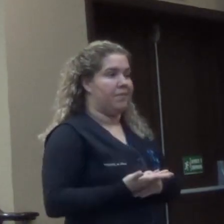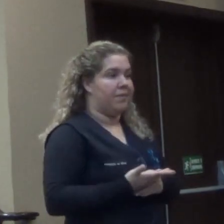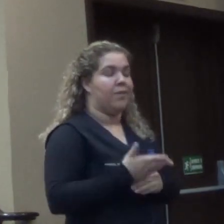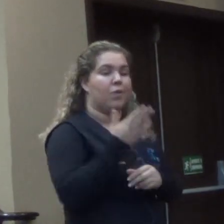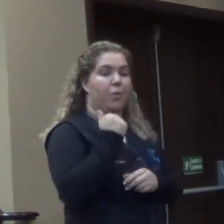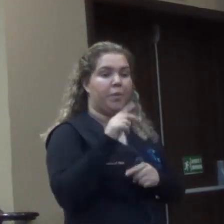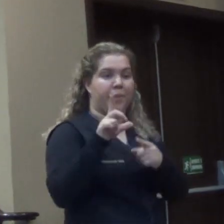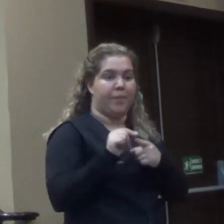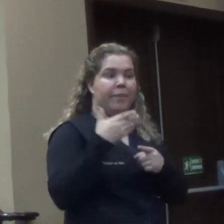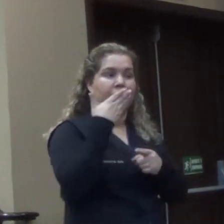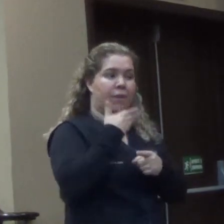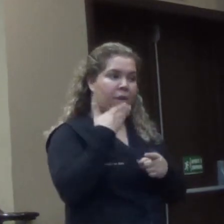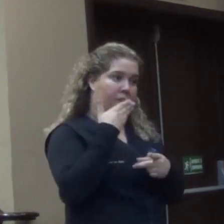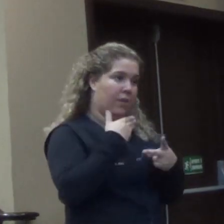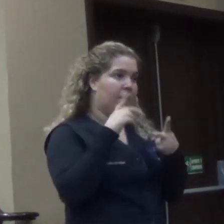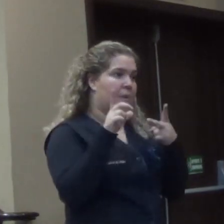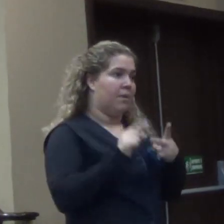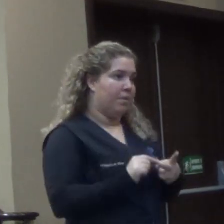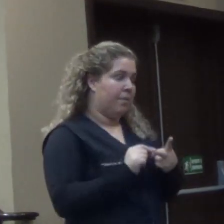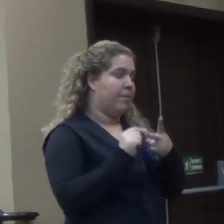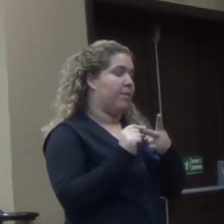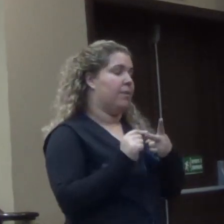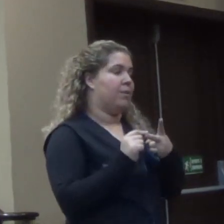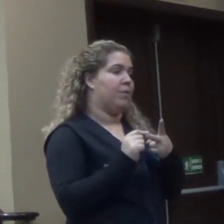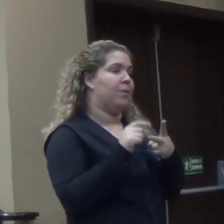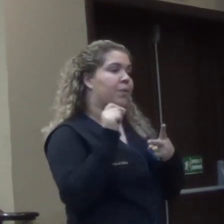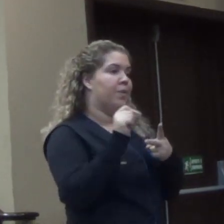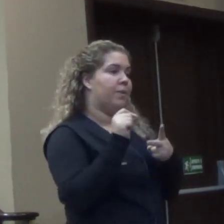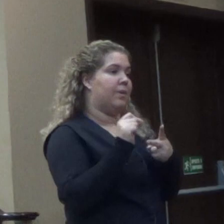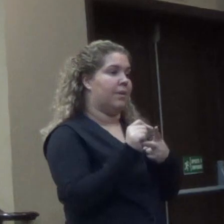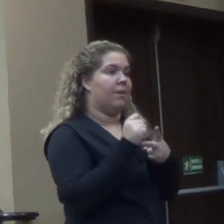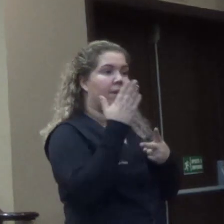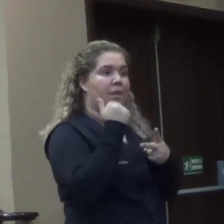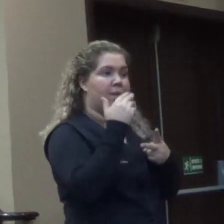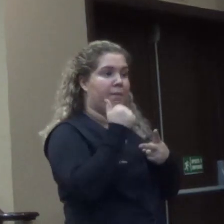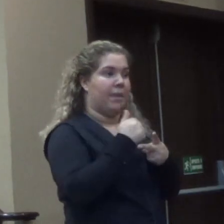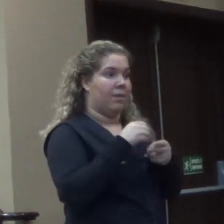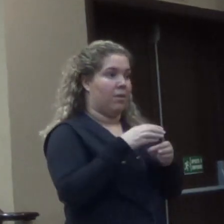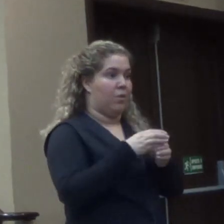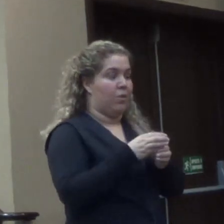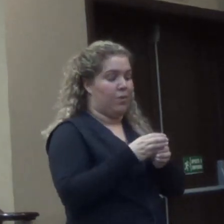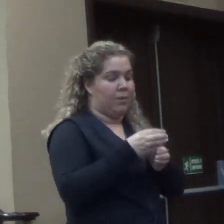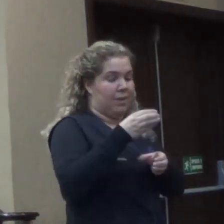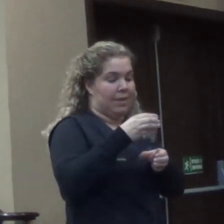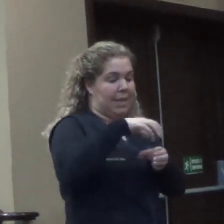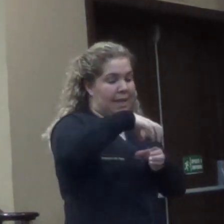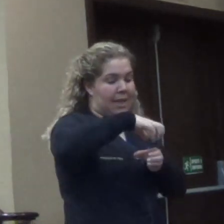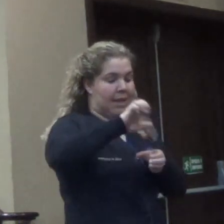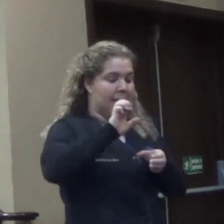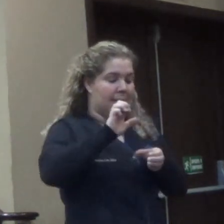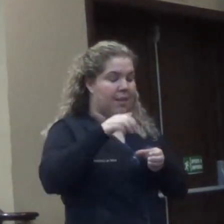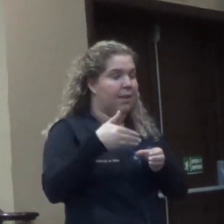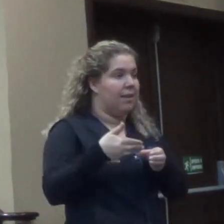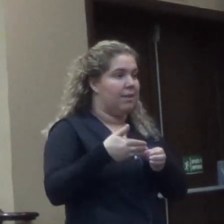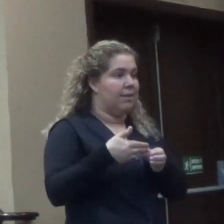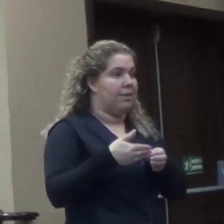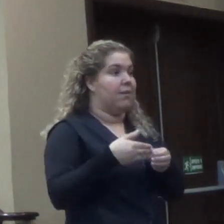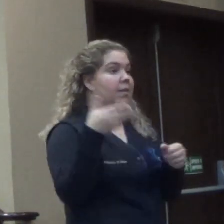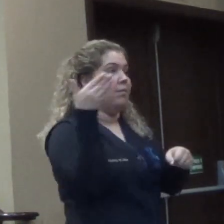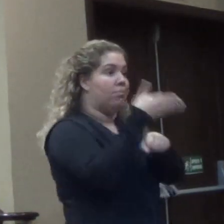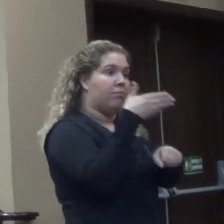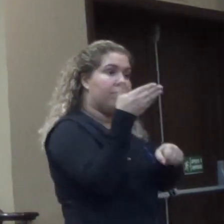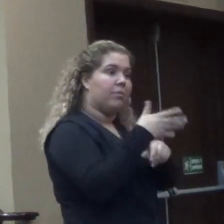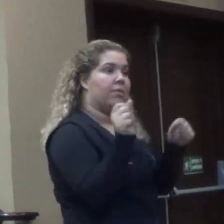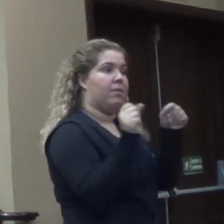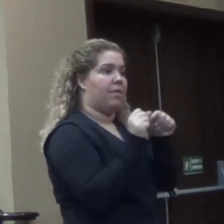menos açúcar, menos alimentos refinados, menos alimentos industrializados, fazem exercícios vigorosos mais regularmente